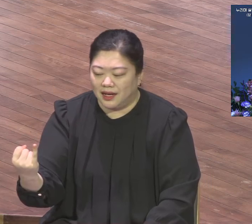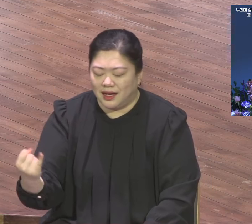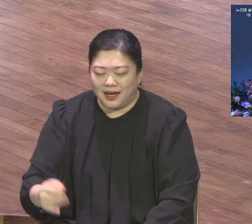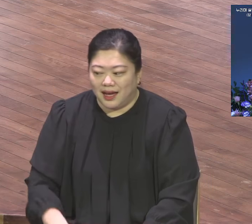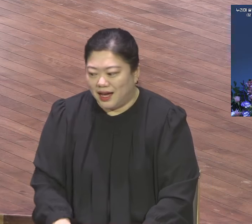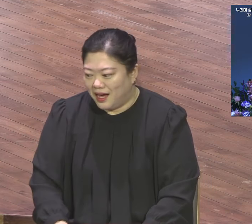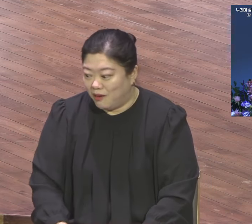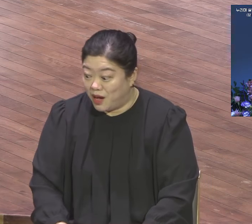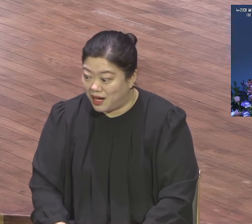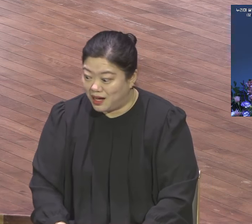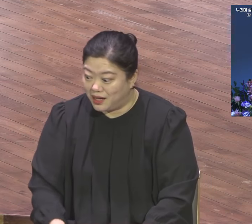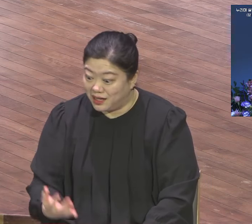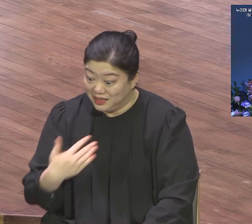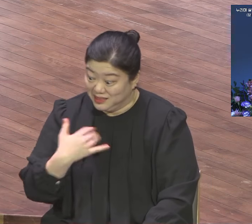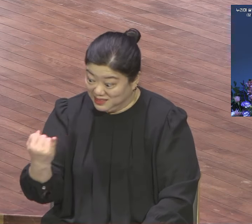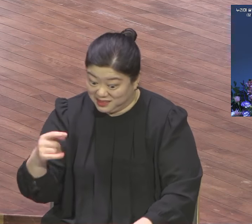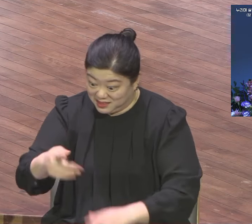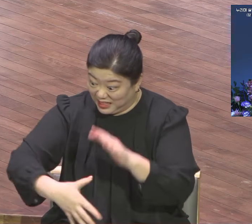내가